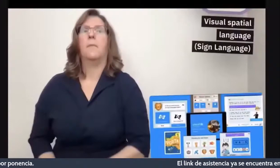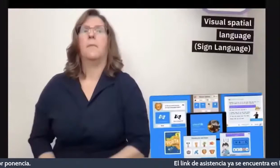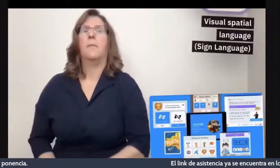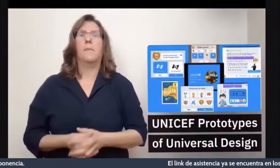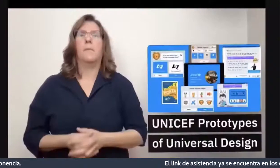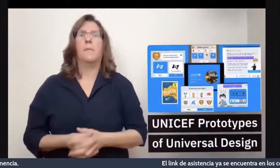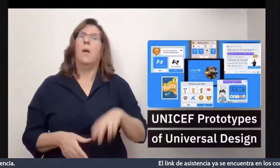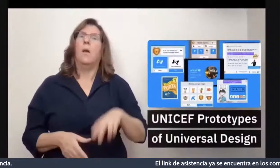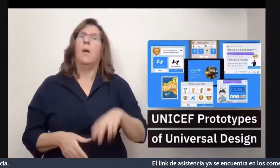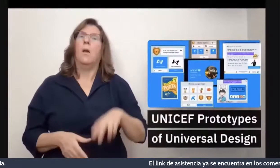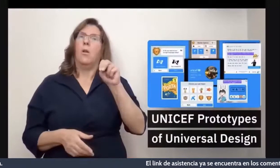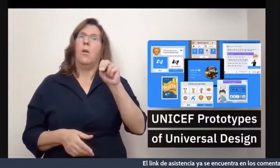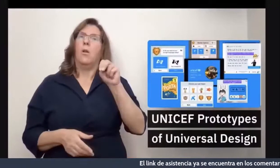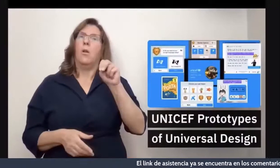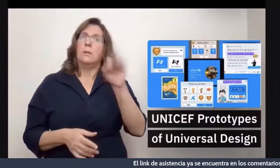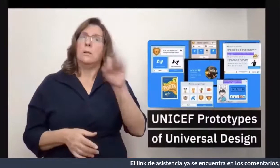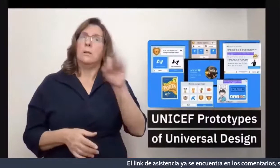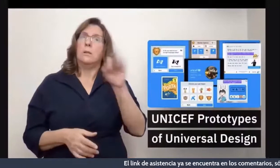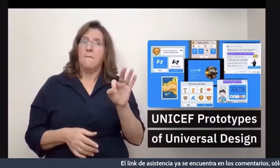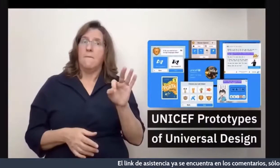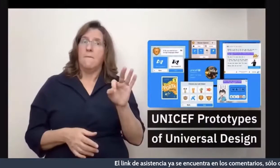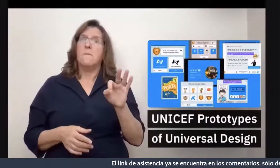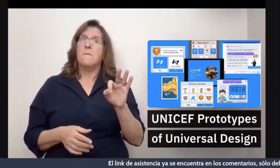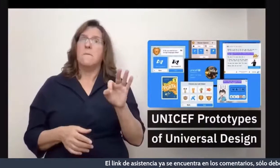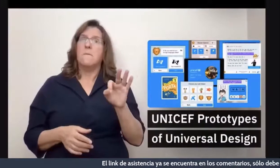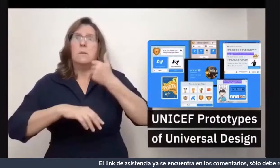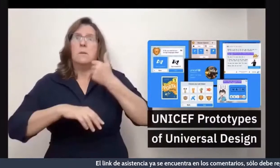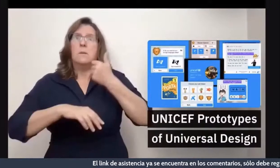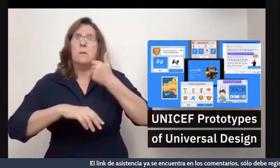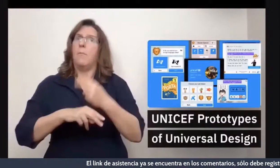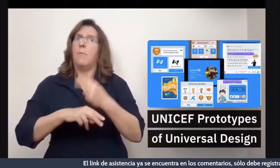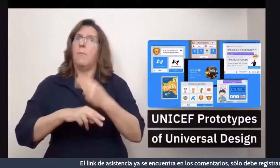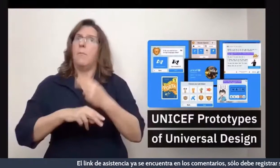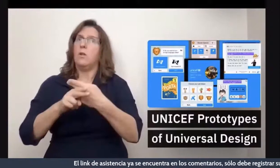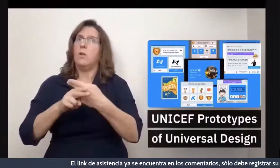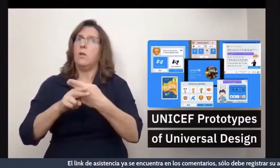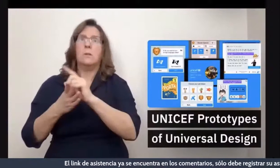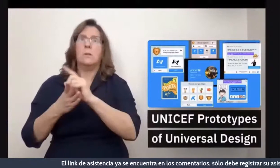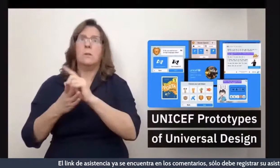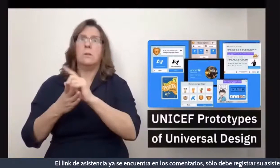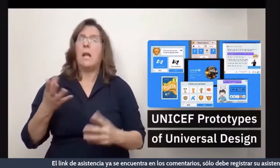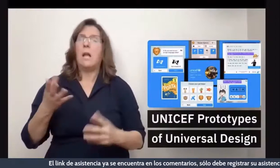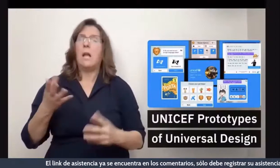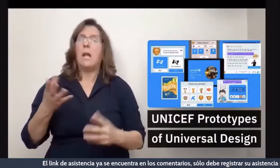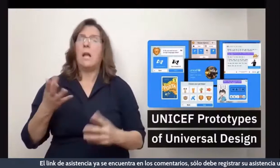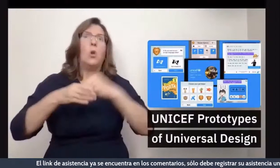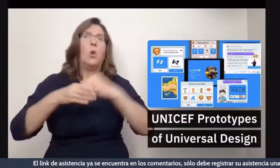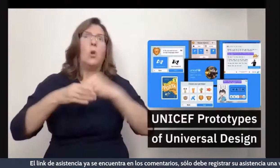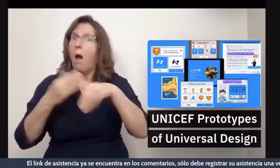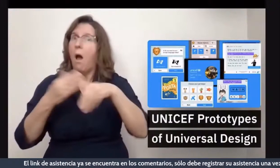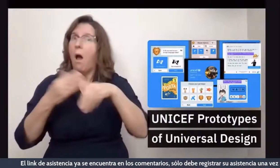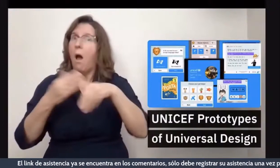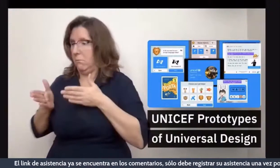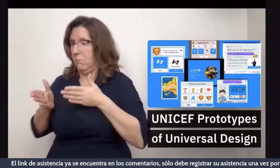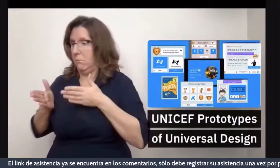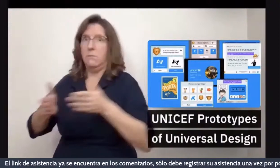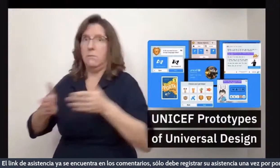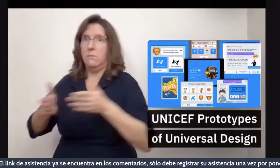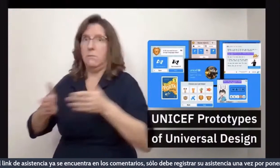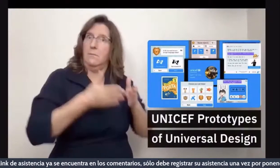La UNICEF ha desarrollado prototipos que quieren incorporar distintos portales y da ejemplos del